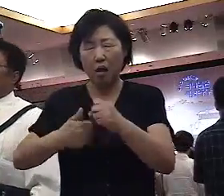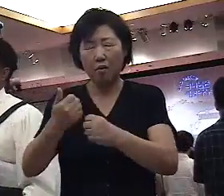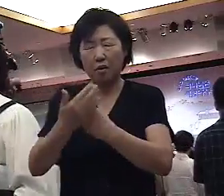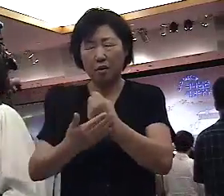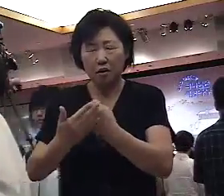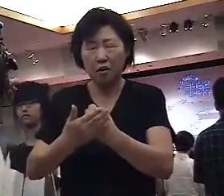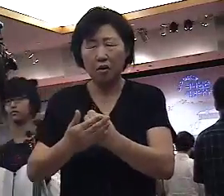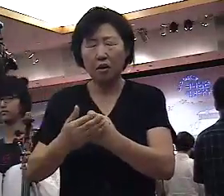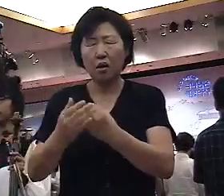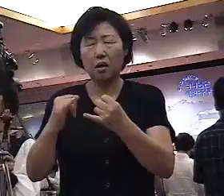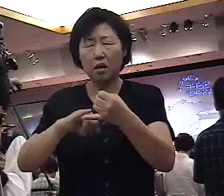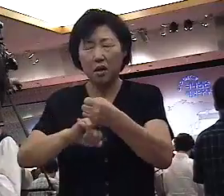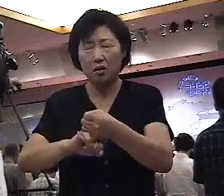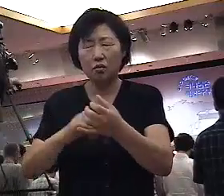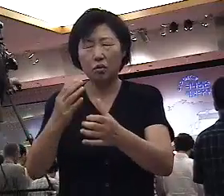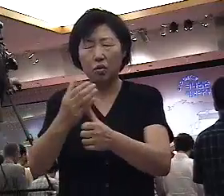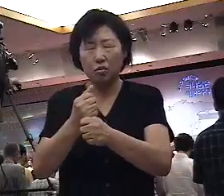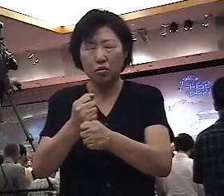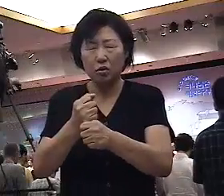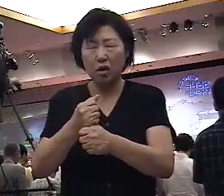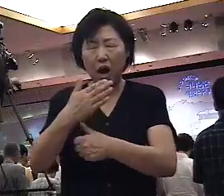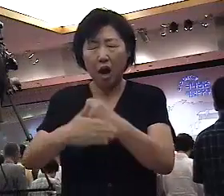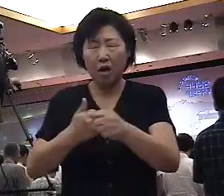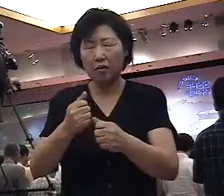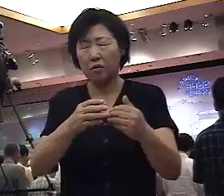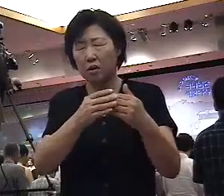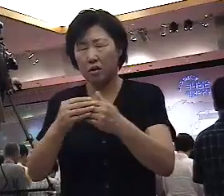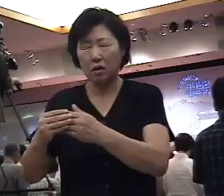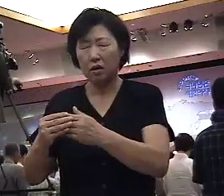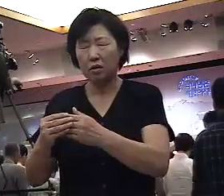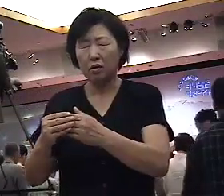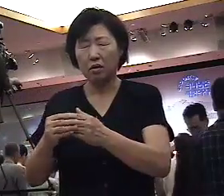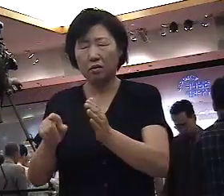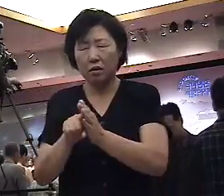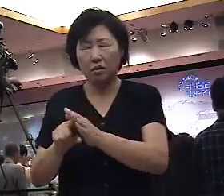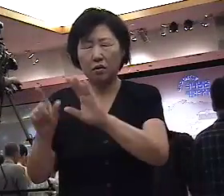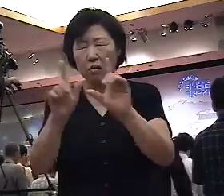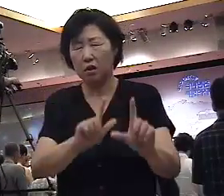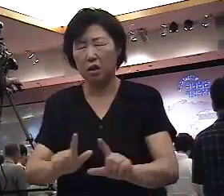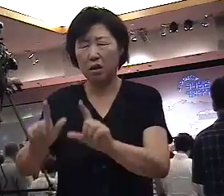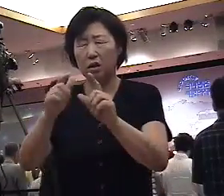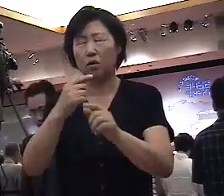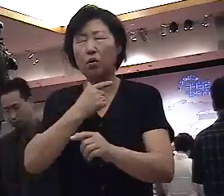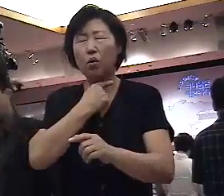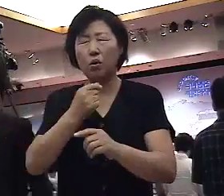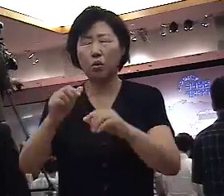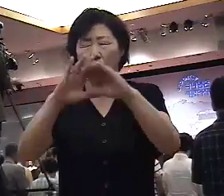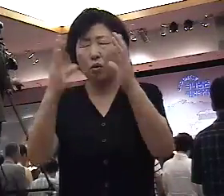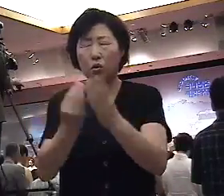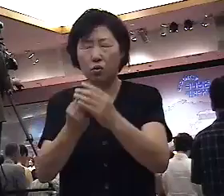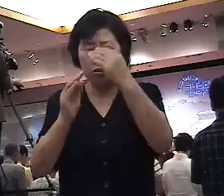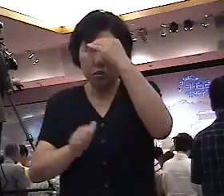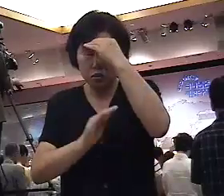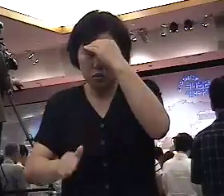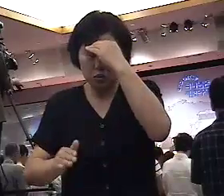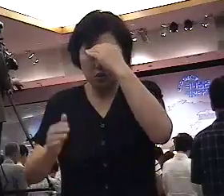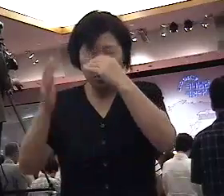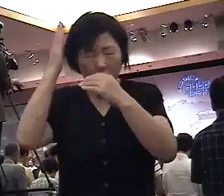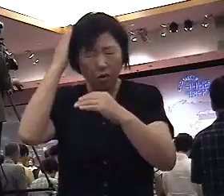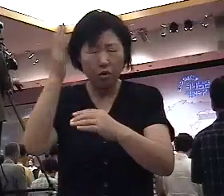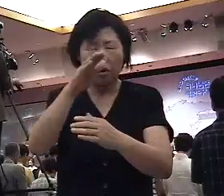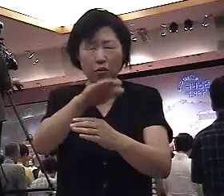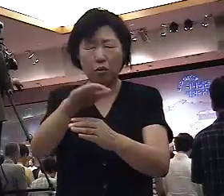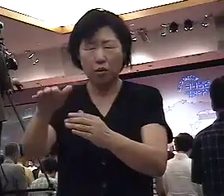은혜와 약속을 붙잡고 하나님 인도하시는 대로 믿음으로 살아가기를 원하는 우리 모든 성도님들 머리